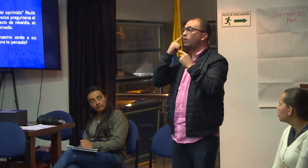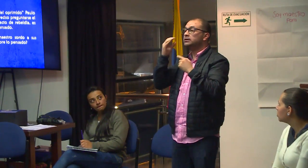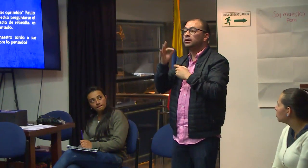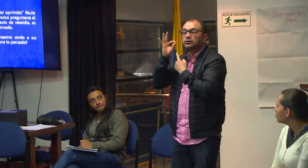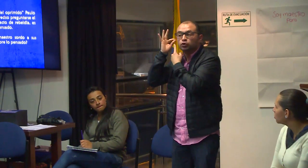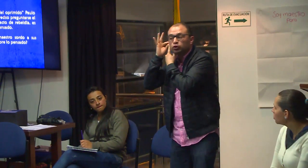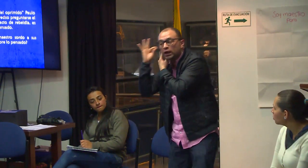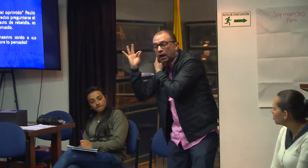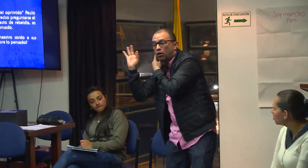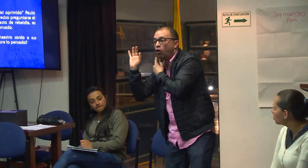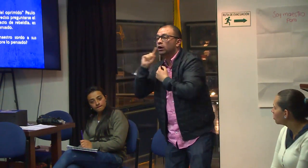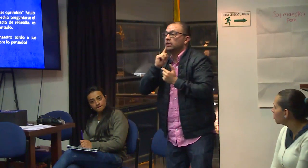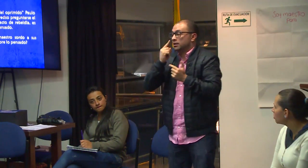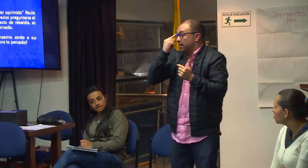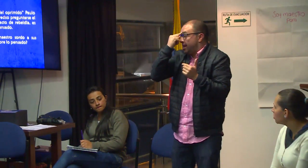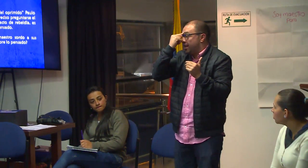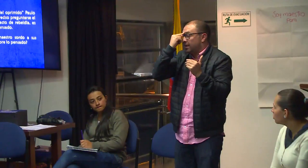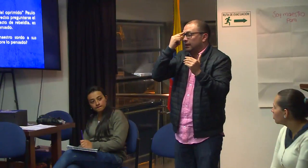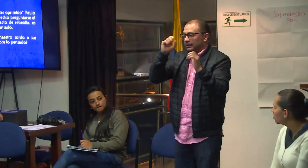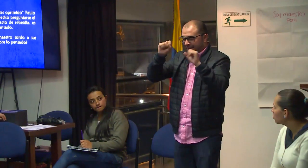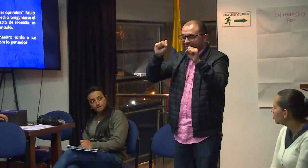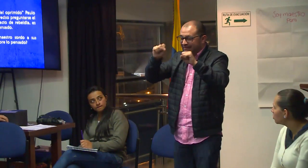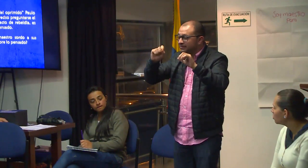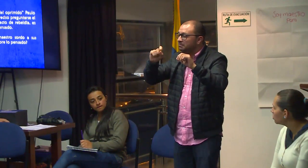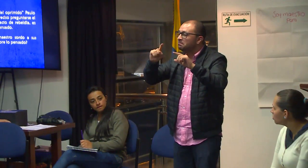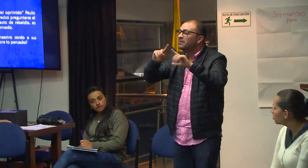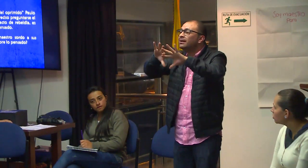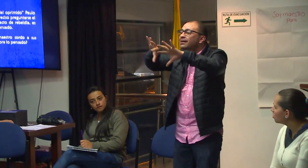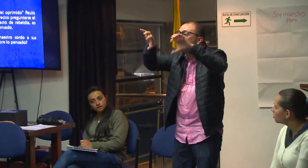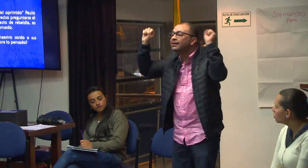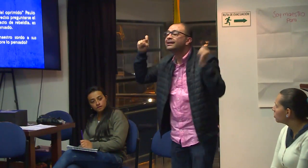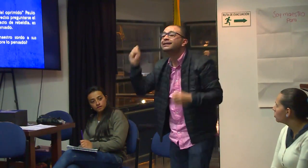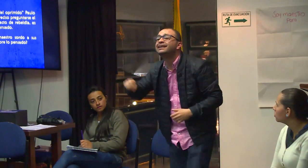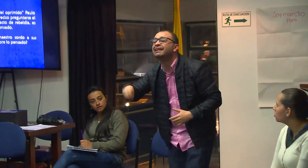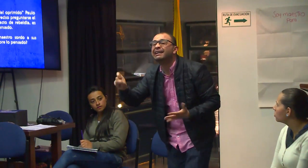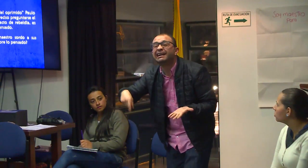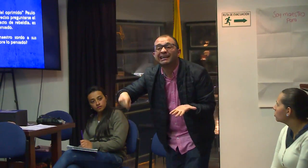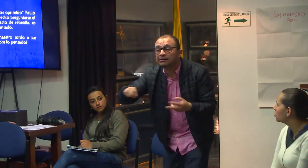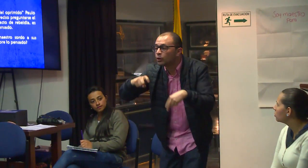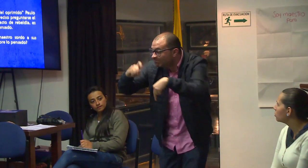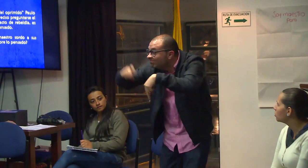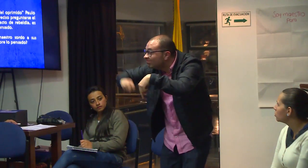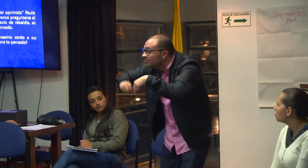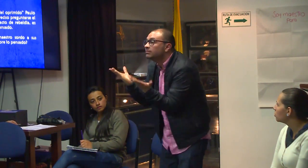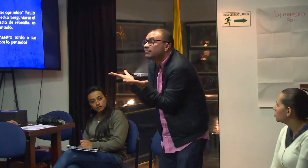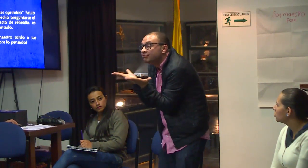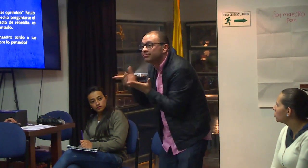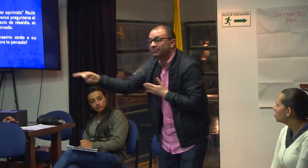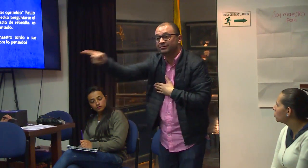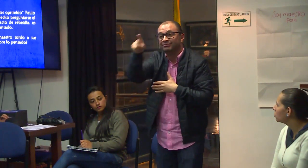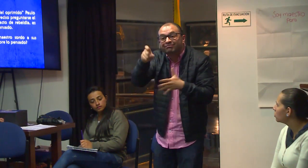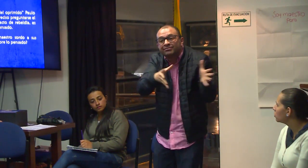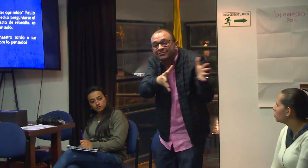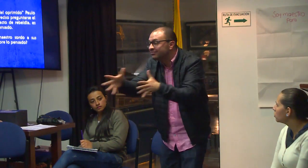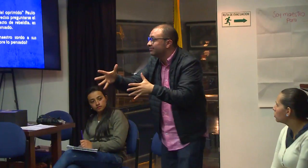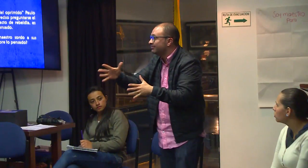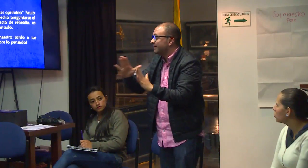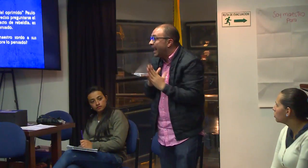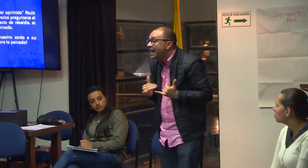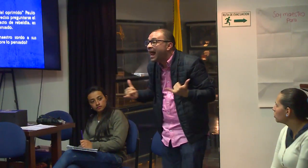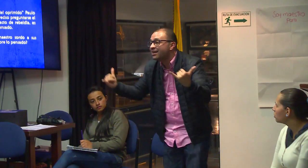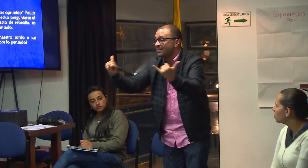de que es mejor si el oyente, si el sordo, pues sí hay unas diferencias y sí es importante, pero